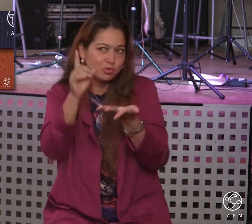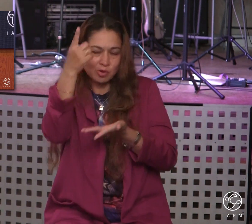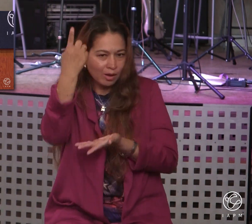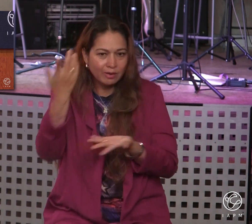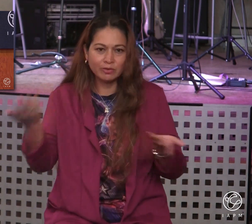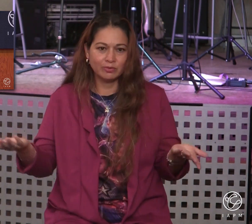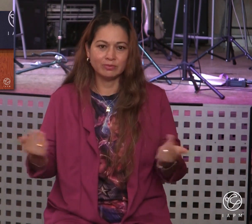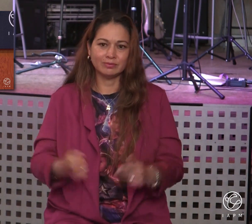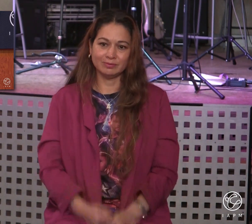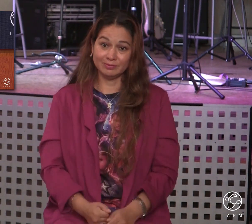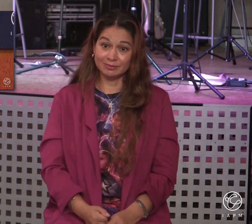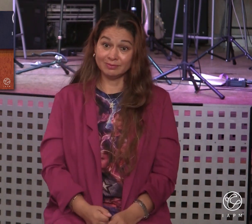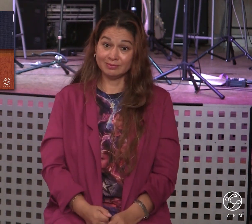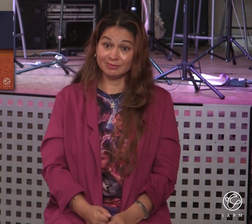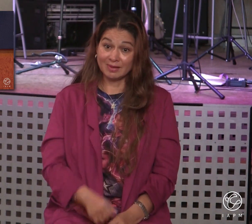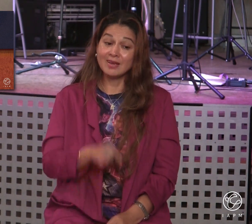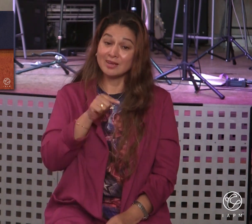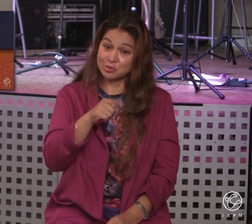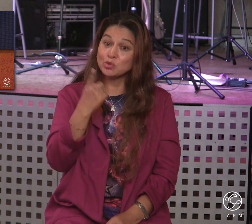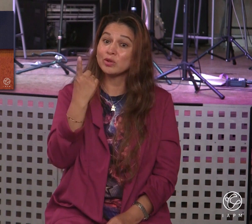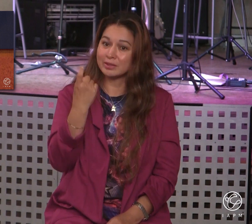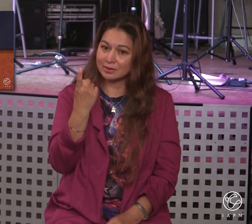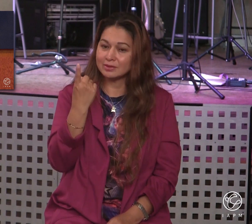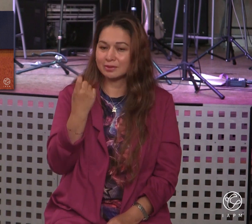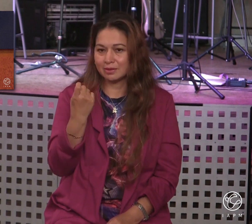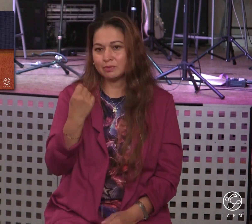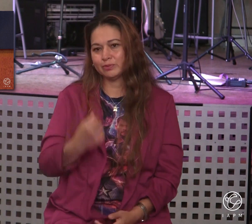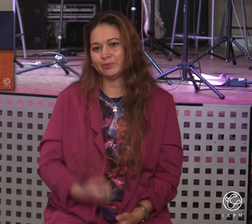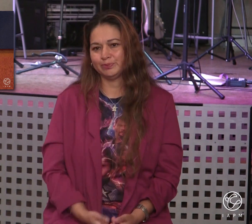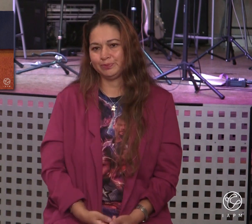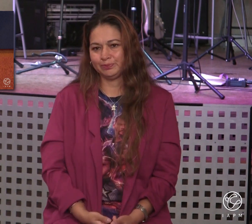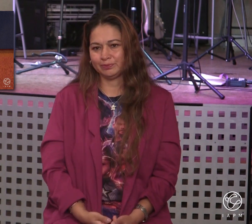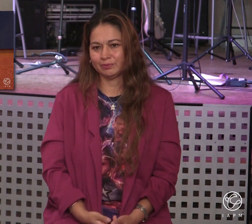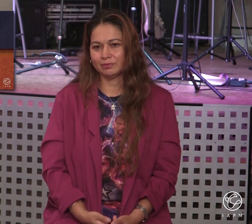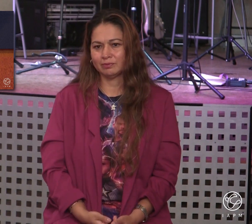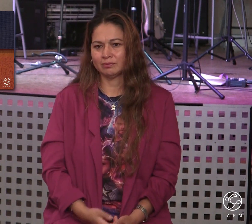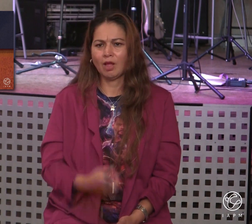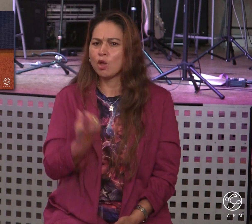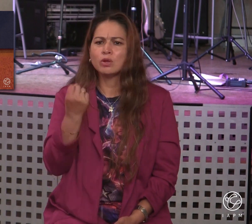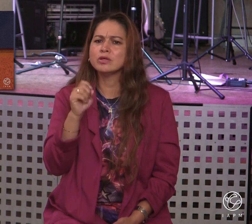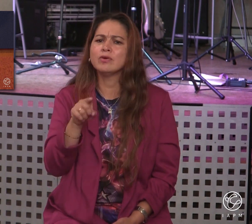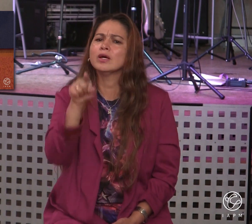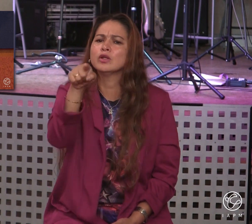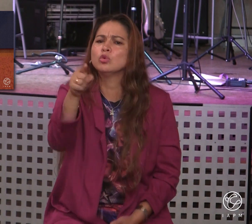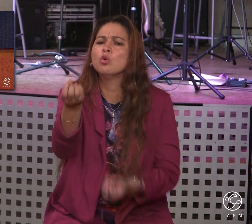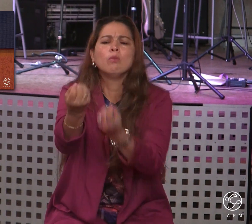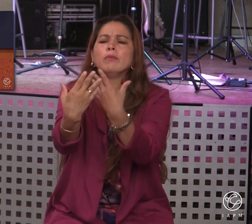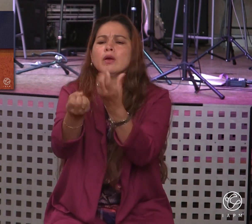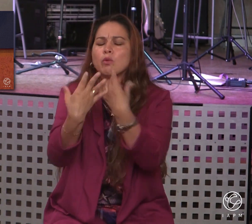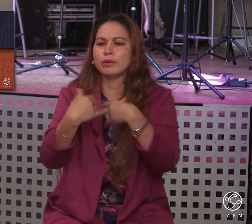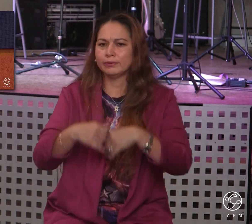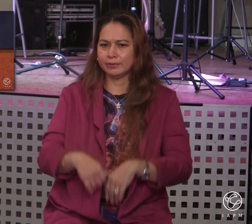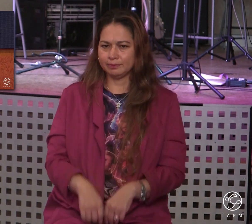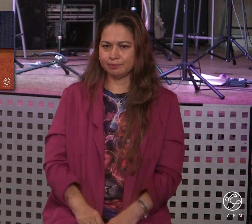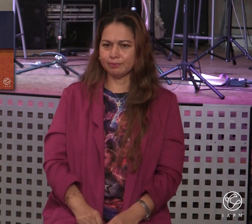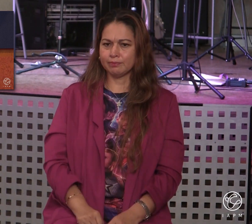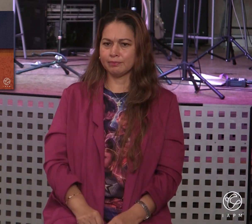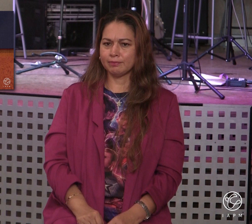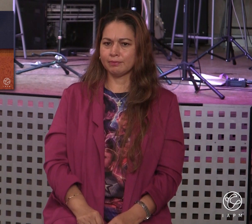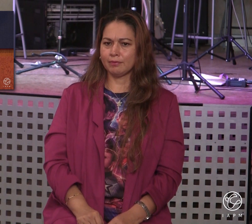intelectual. Ah, ya sé, tú me has dicho que eres fulano, como hacemos nosotros. No, ¿tú quién eres? Soy Antonio. Vale, yo soy Pablo, ya nos